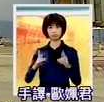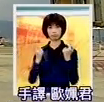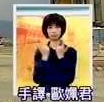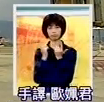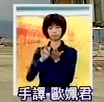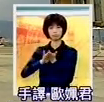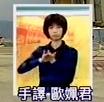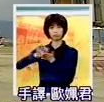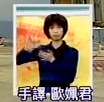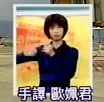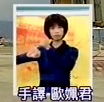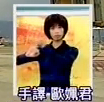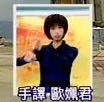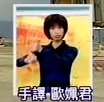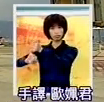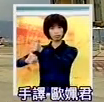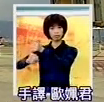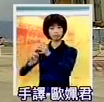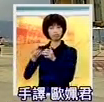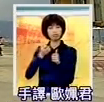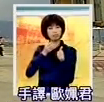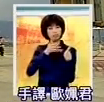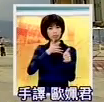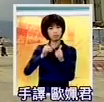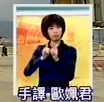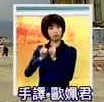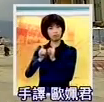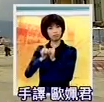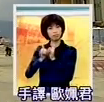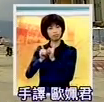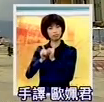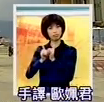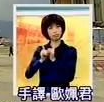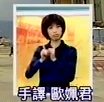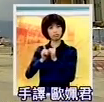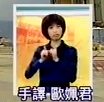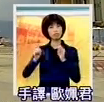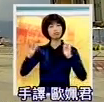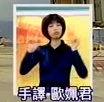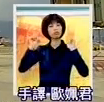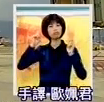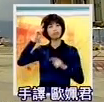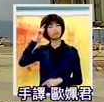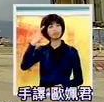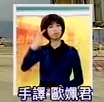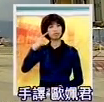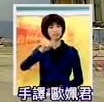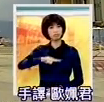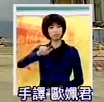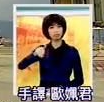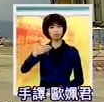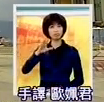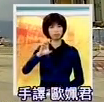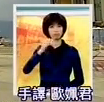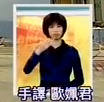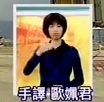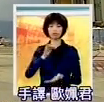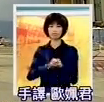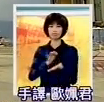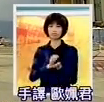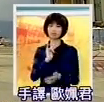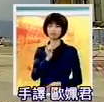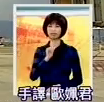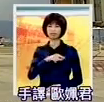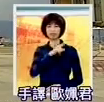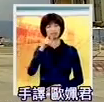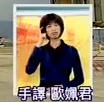北飞上海的团呢，我们刚访问到民众呢，是整个就是6天的这个行程只要6999块，所以参与的